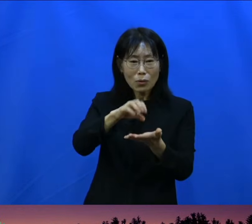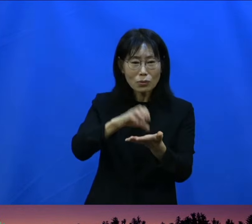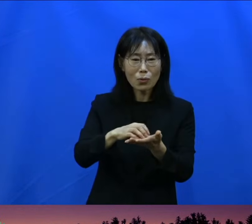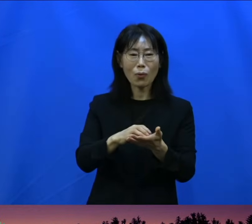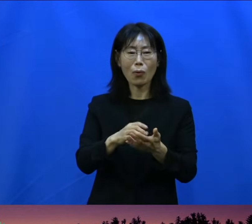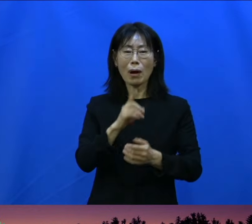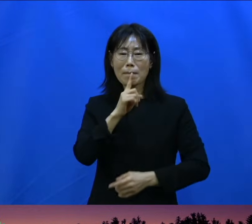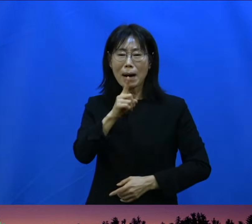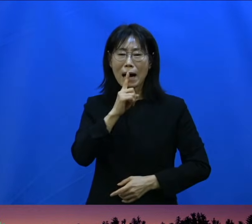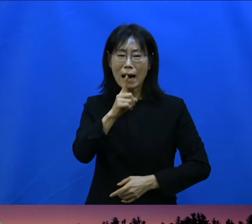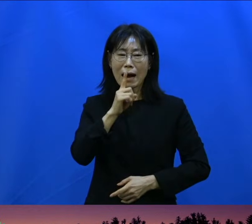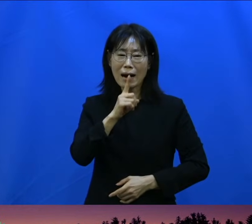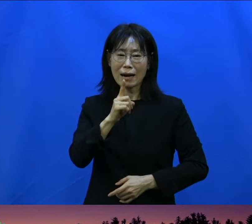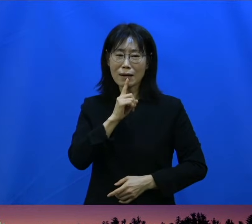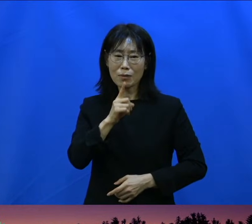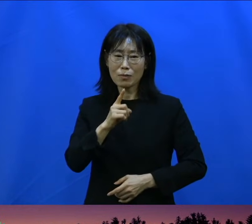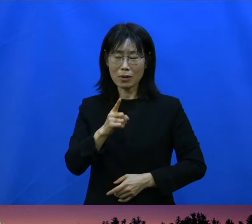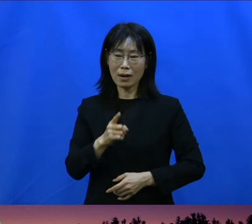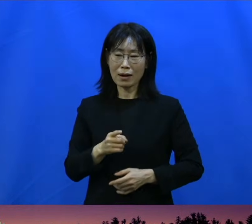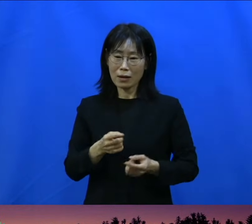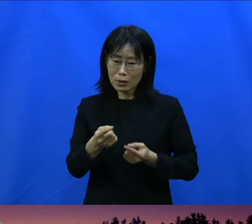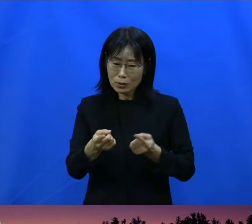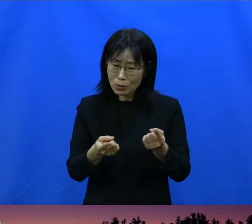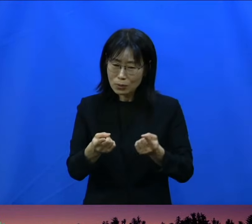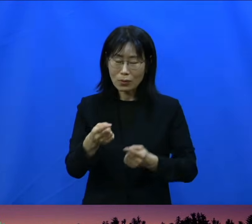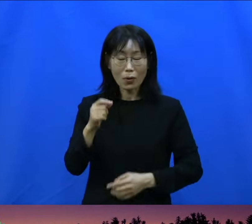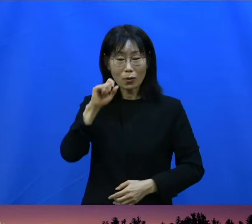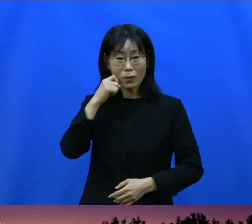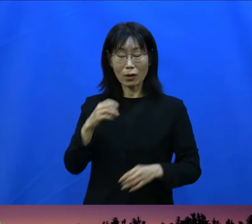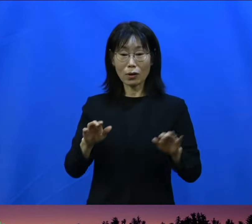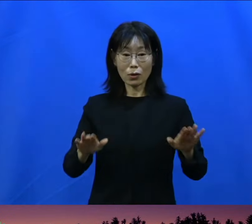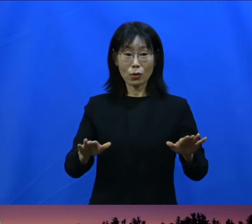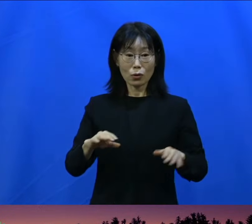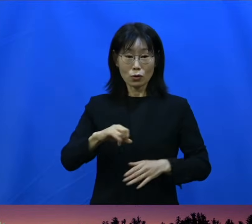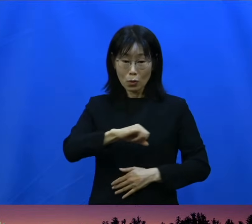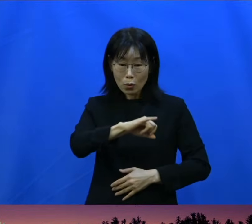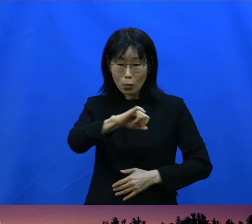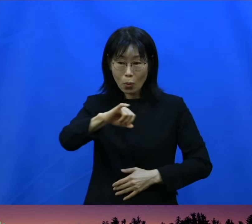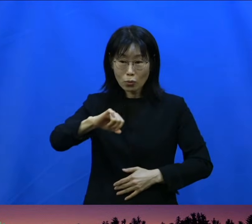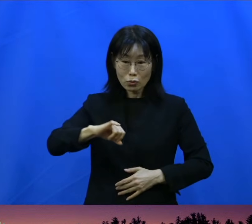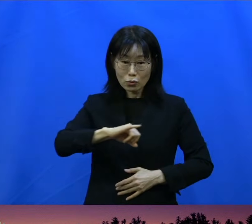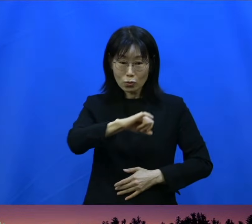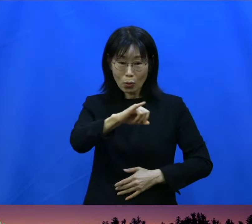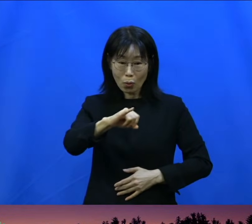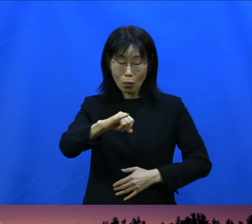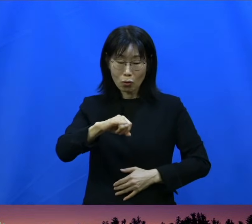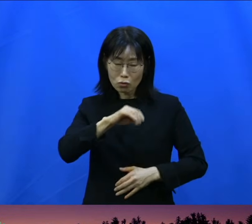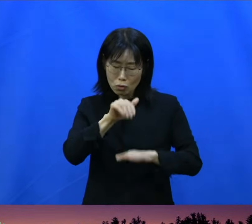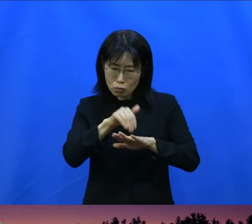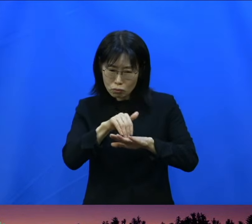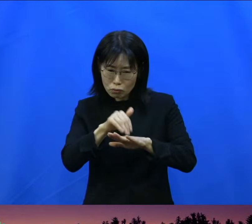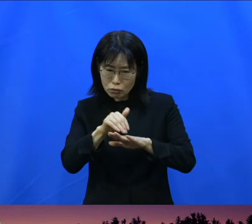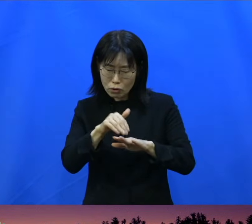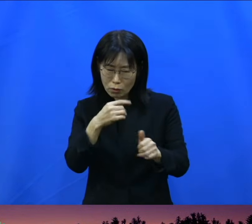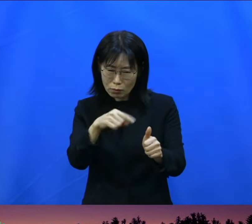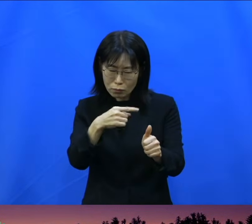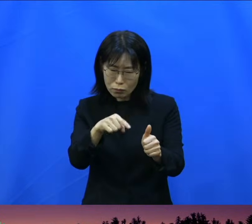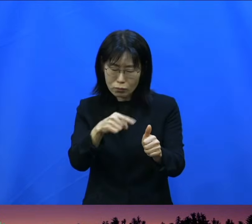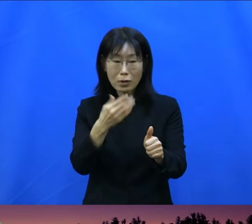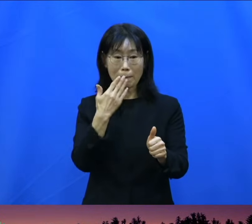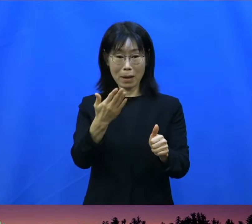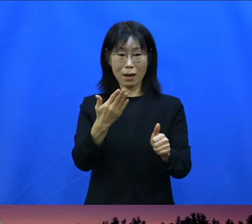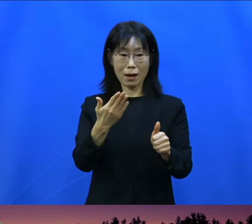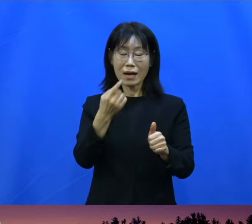여러분, 곤충들도 길들여요. 요즘 보면은 뭐 집에서 뭐 별거 다 키우고 막 길 달들이잖아. 뭐 새들,